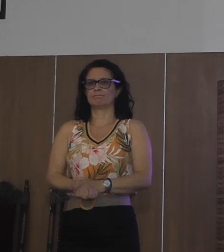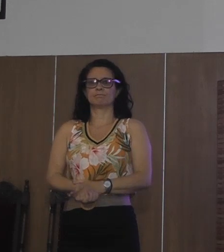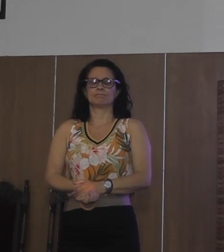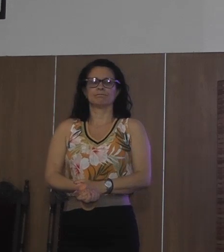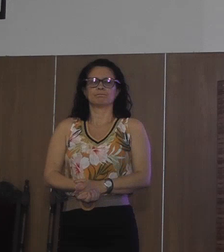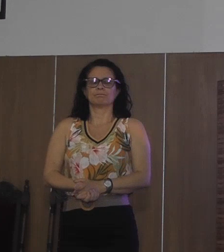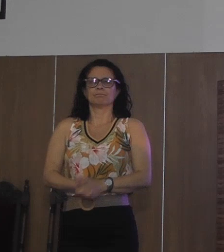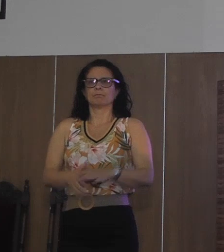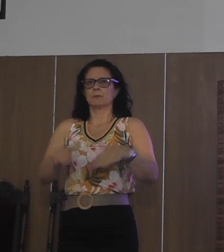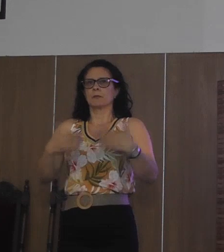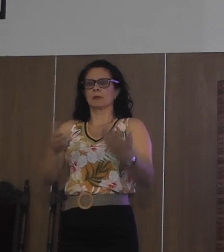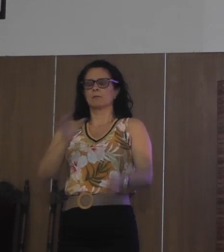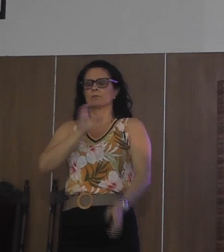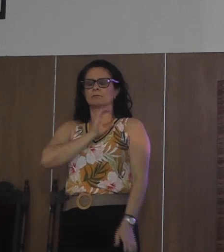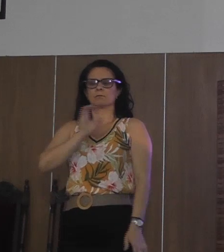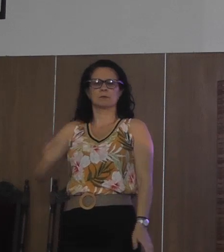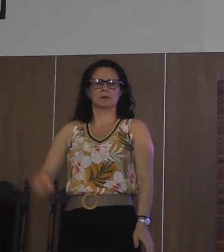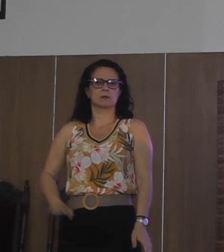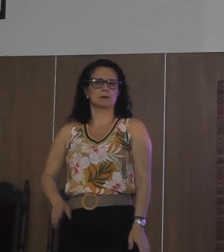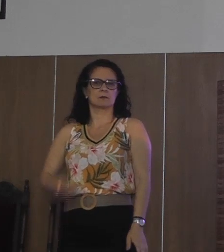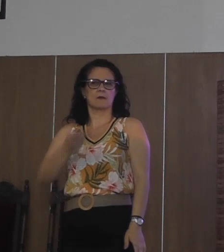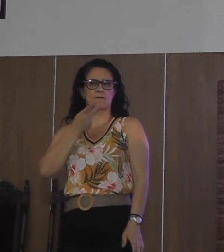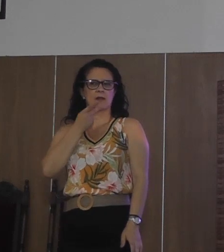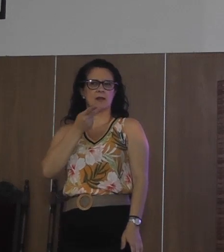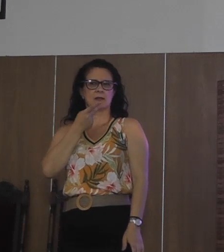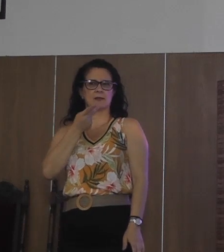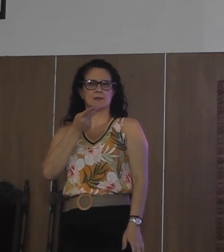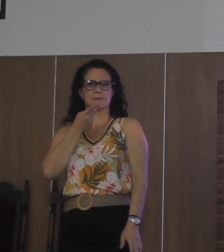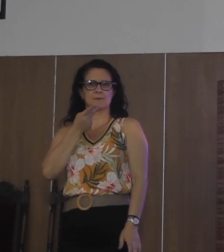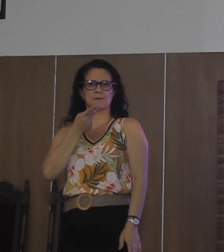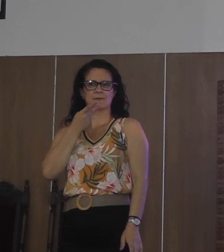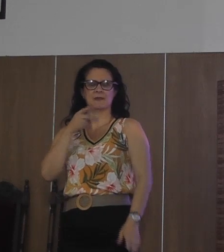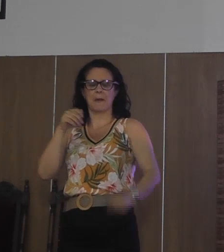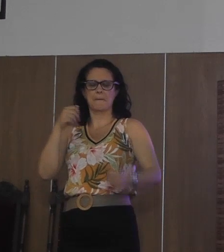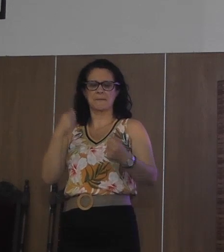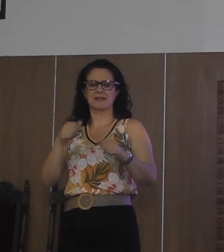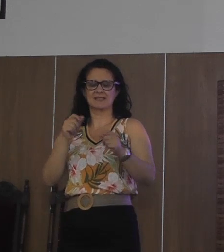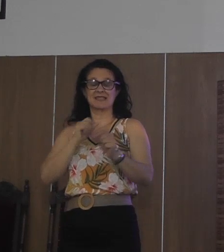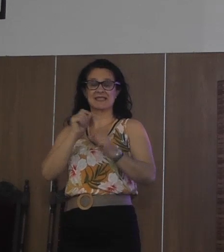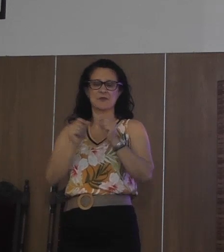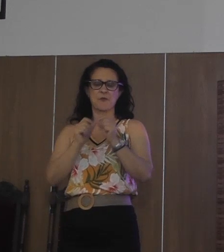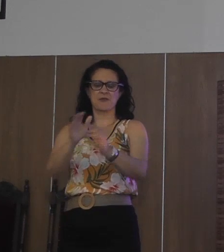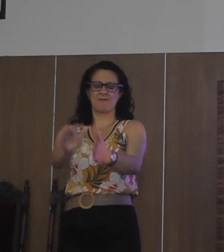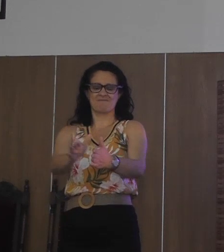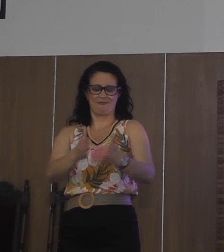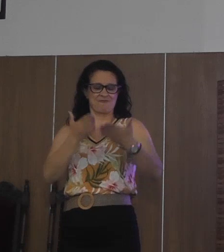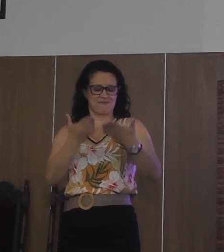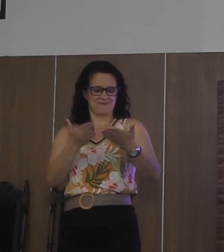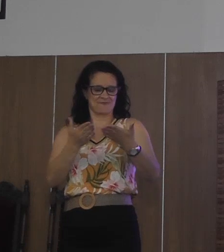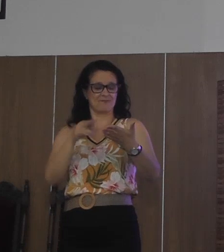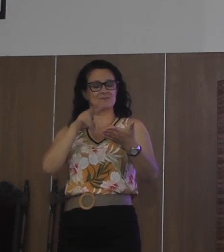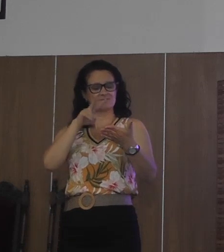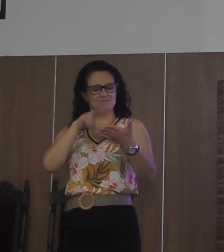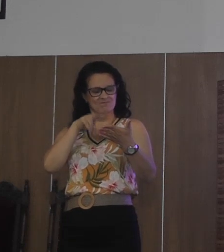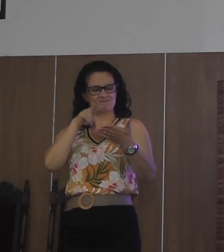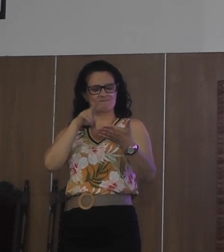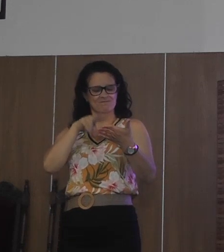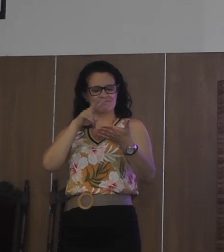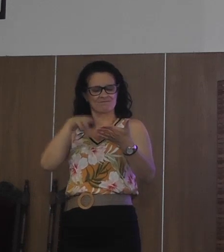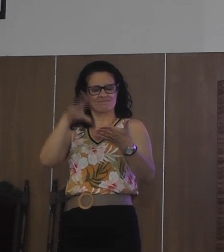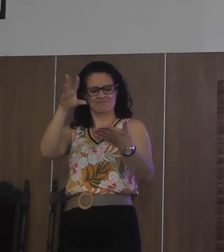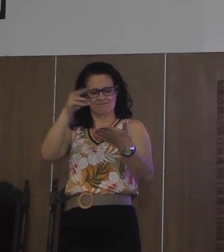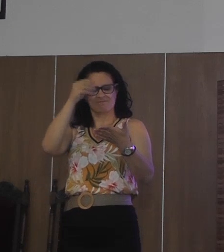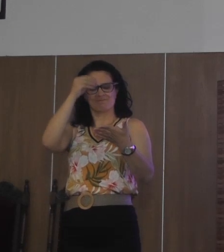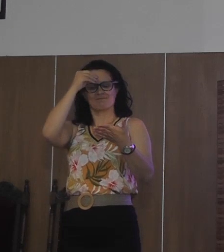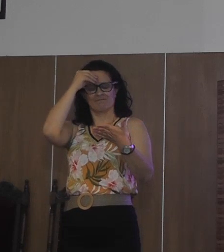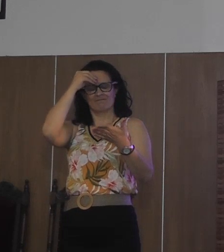E Cristo está falando: ei, é só seguir a palavra que você vai ser vitorioso em todos os momentos da